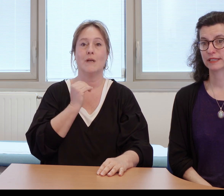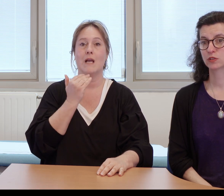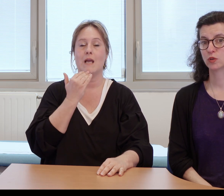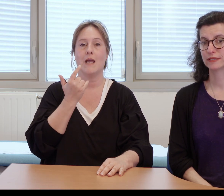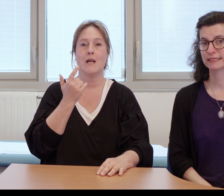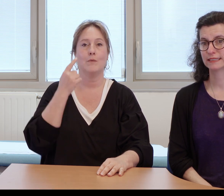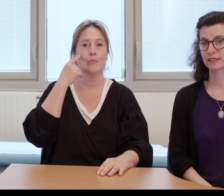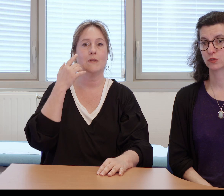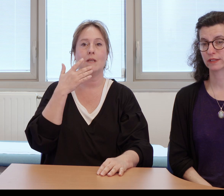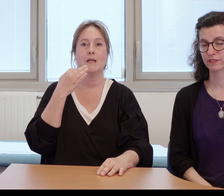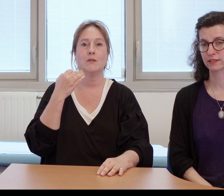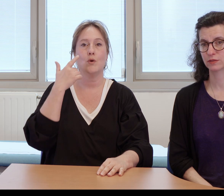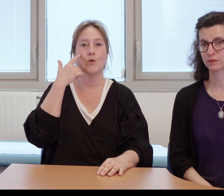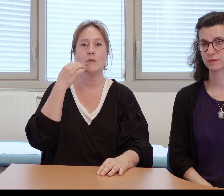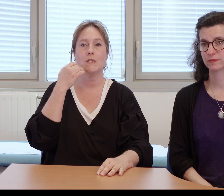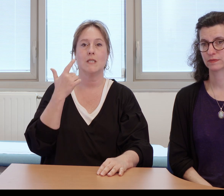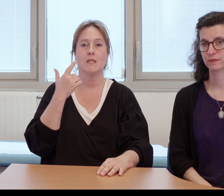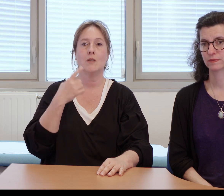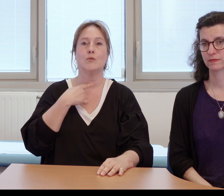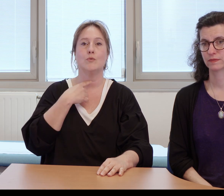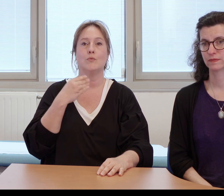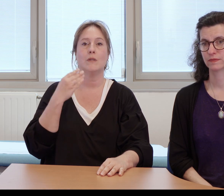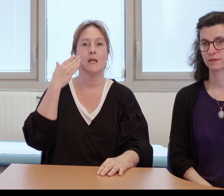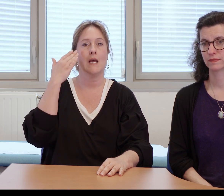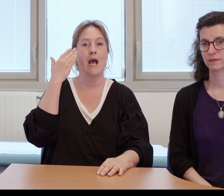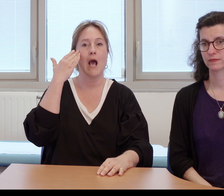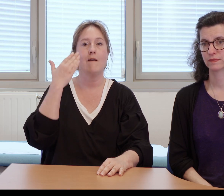elle peut être le signe d'une infection.